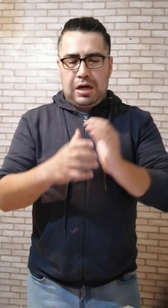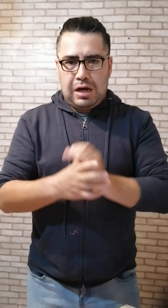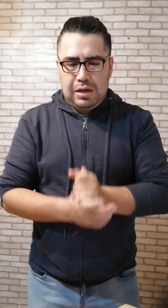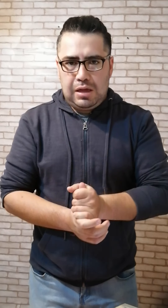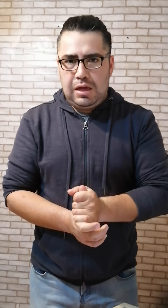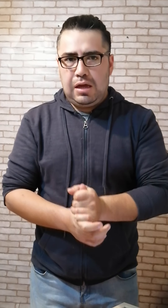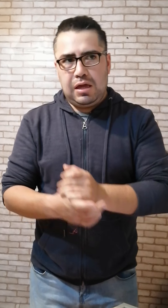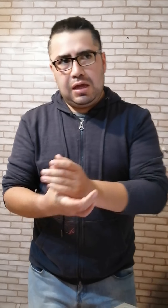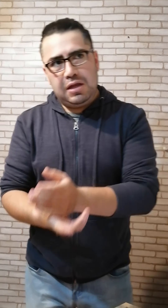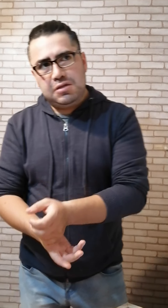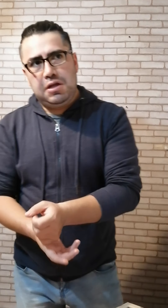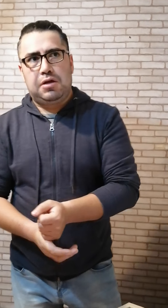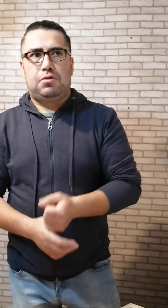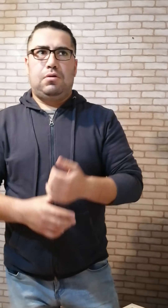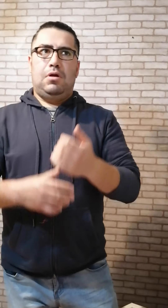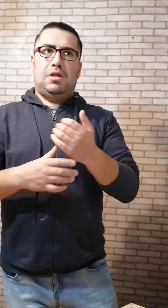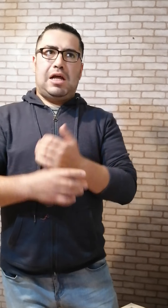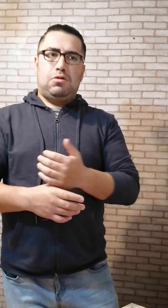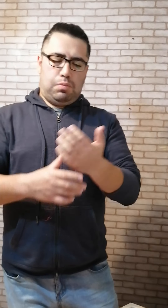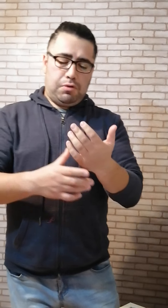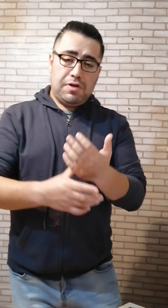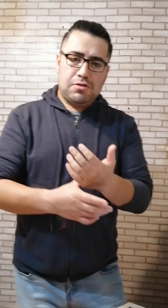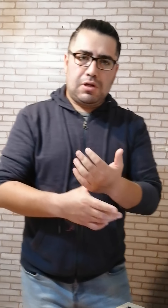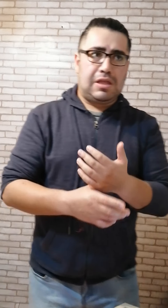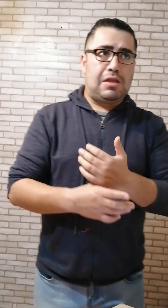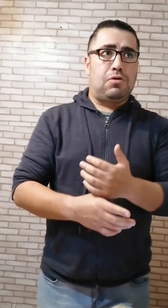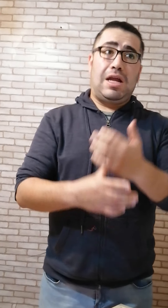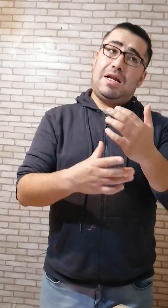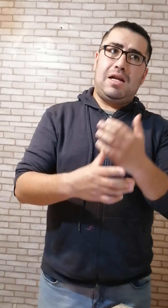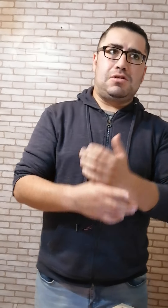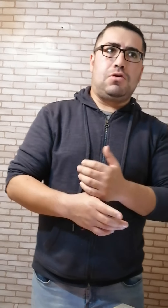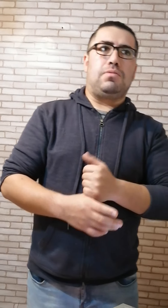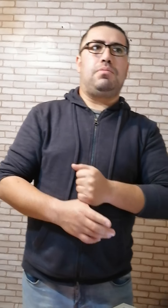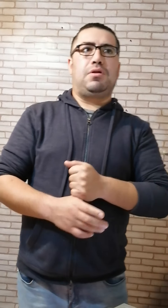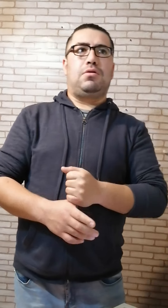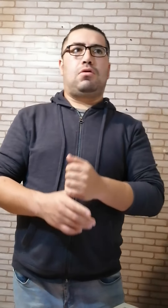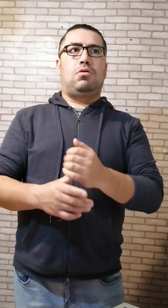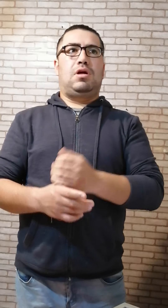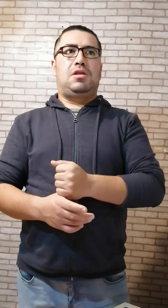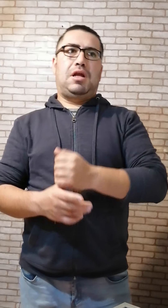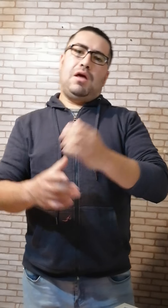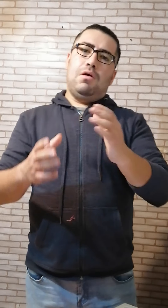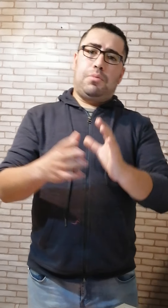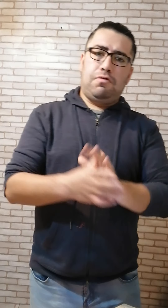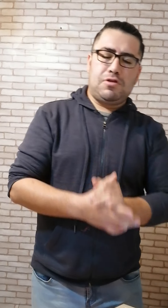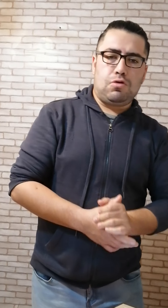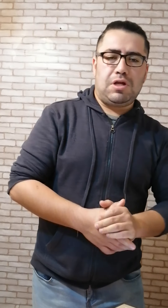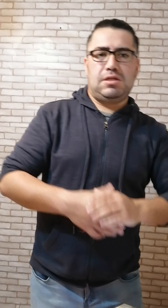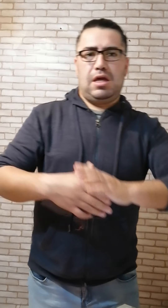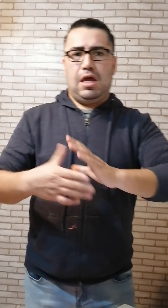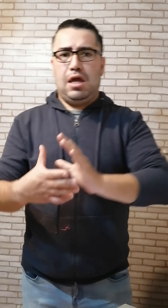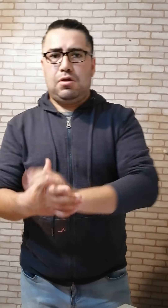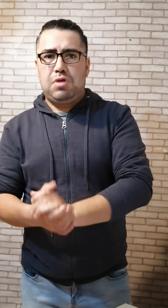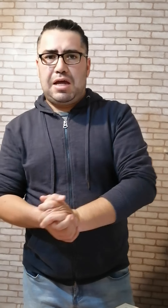qué quiere decir esto tanto proceso tanto que la relación perdón entre profesores estudiantes